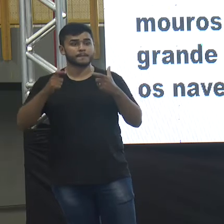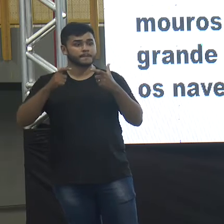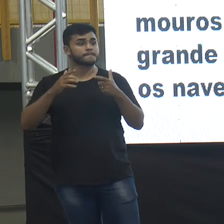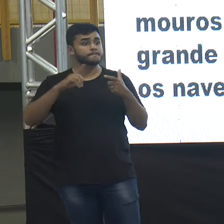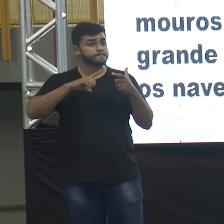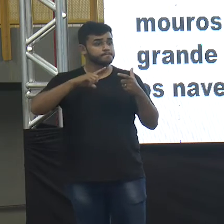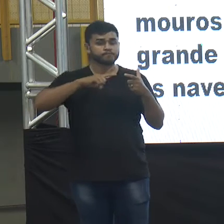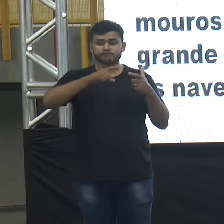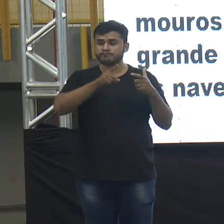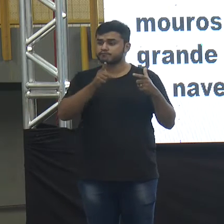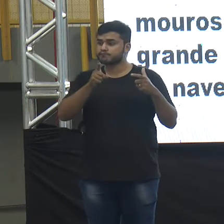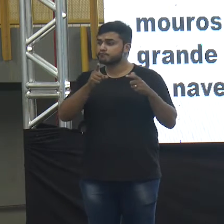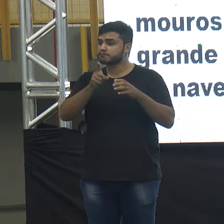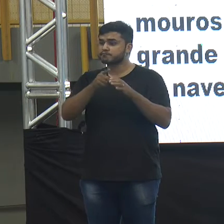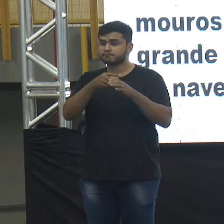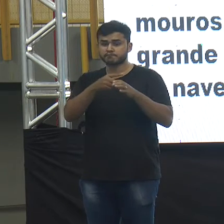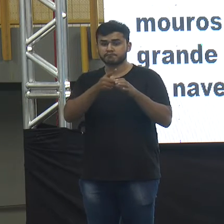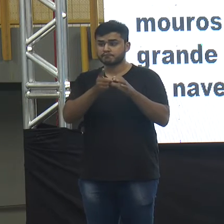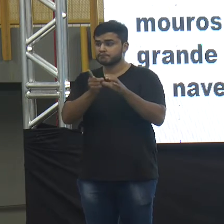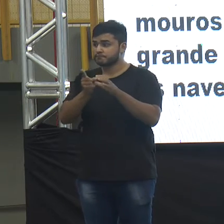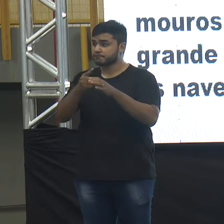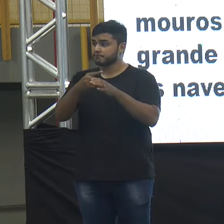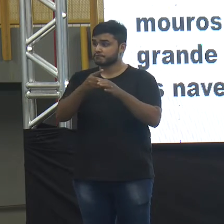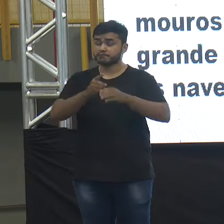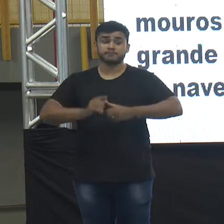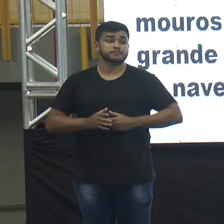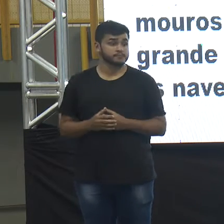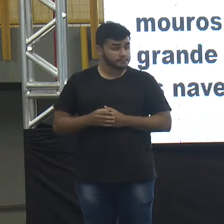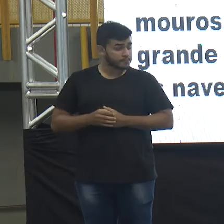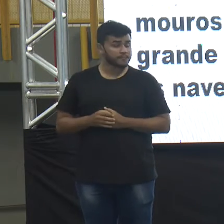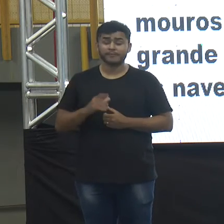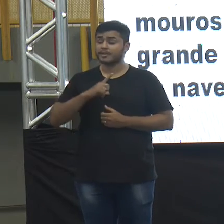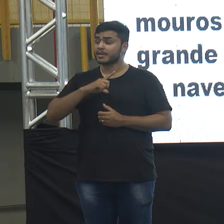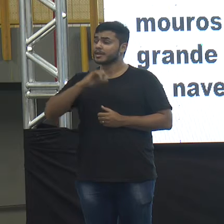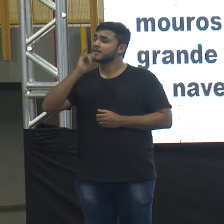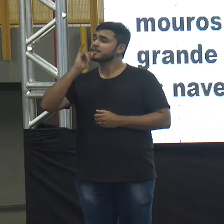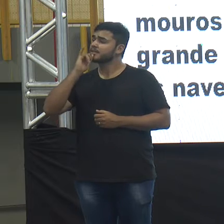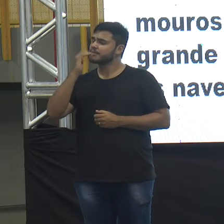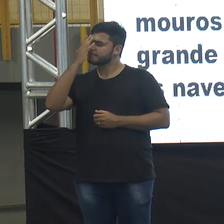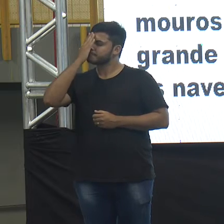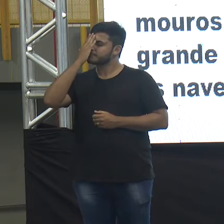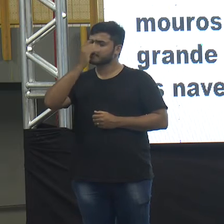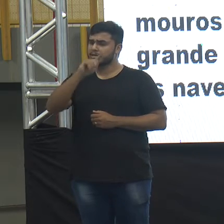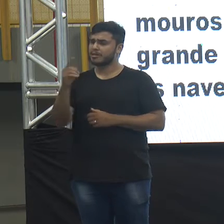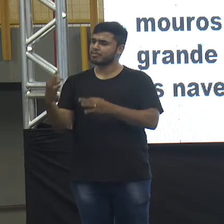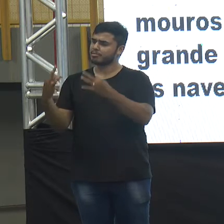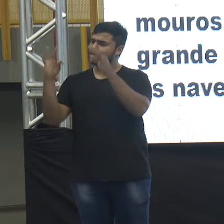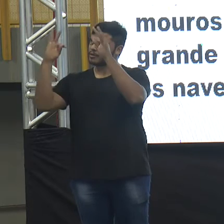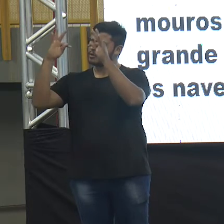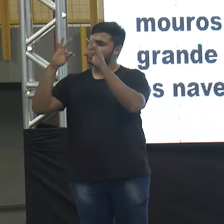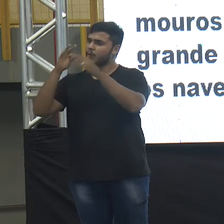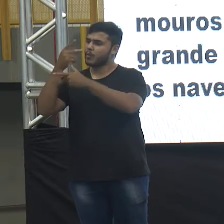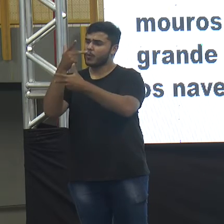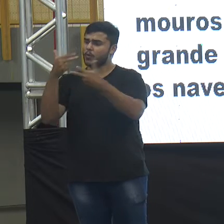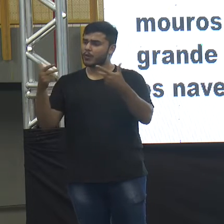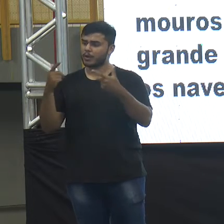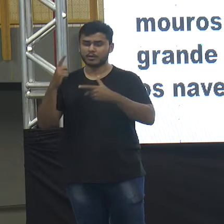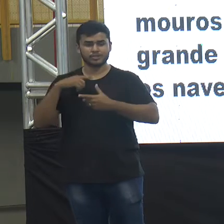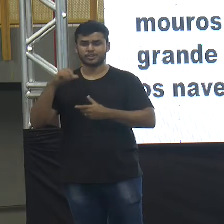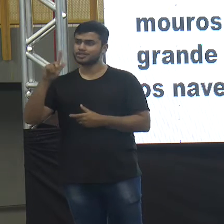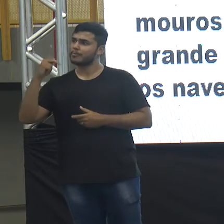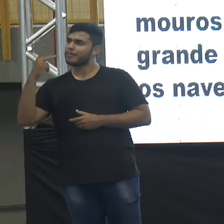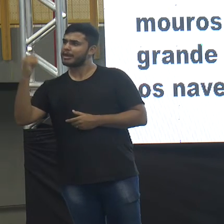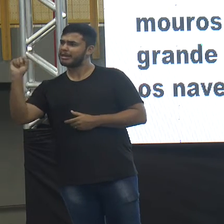localizar. E é interessante que de vez em quando a gente esqueça um pouco dessa tecnologia que facilita o nosso dia a